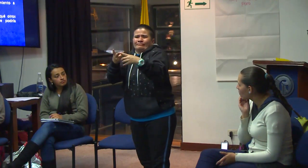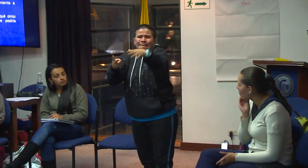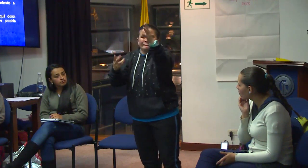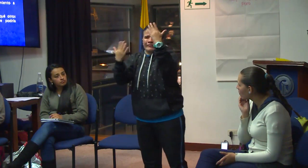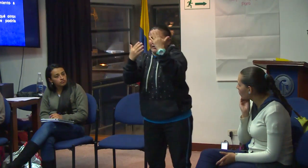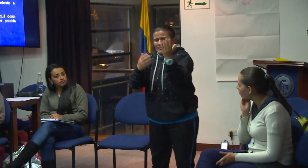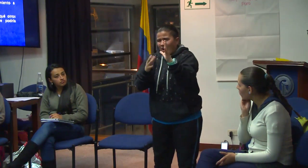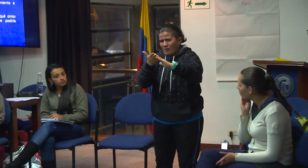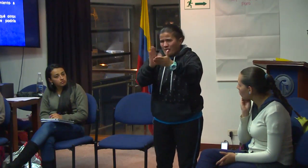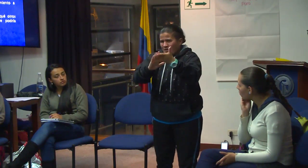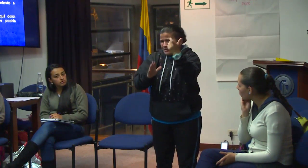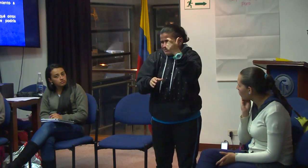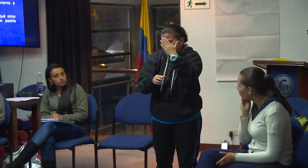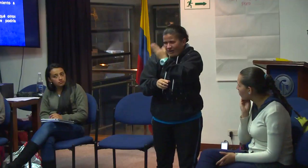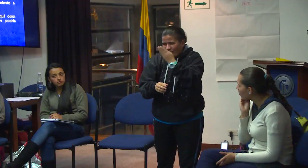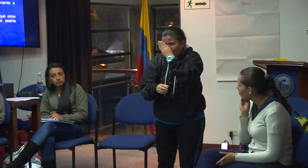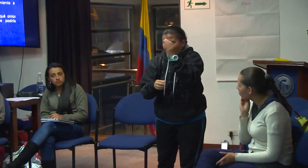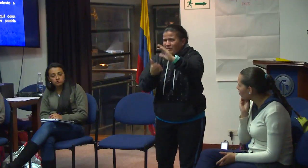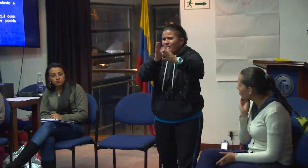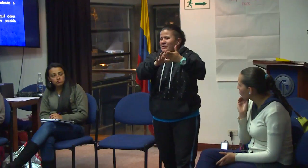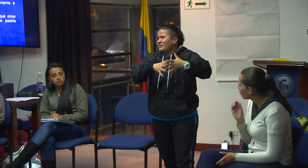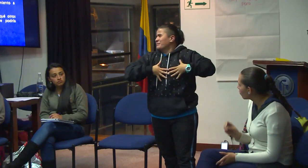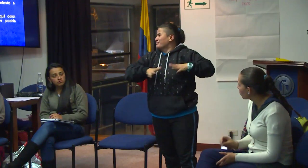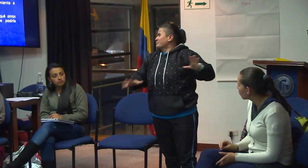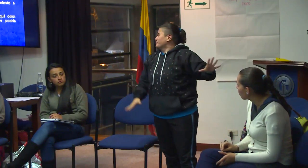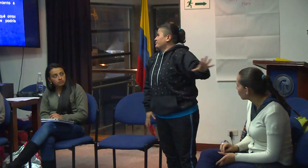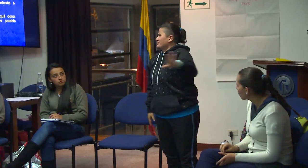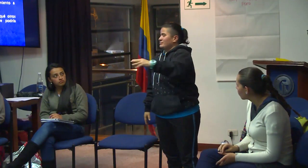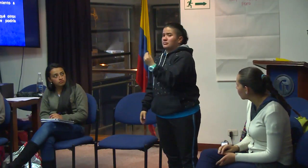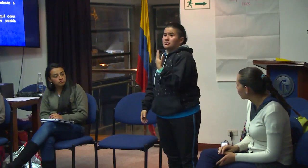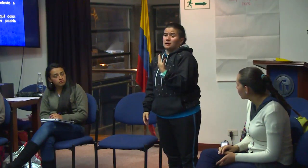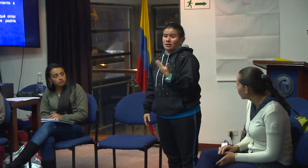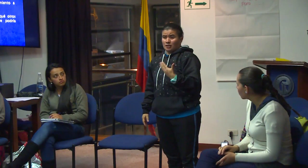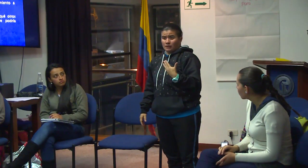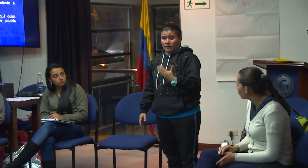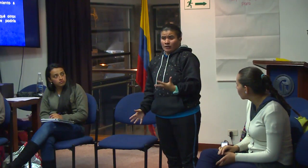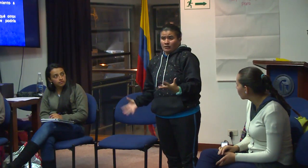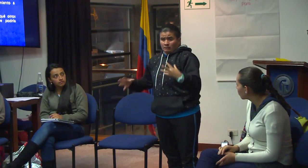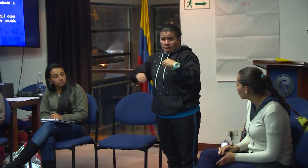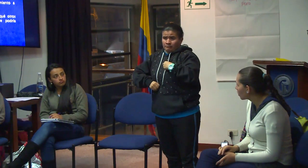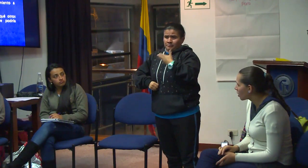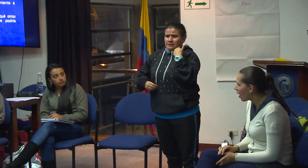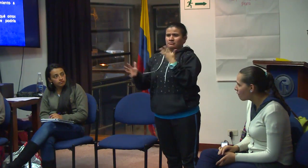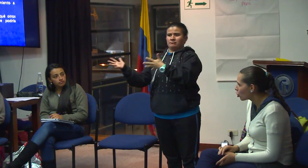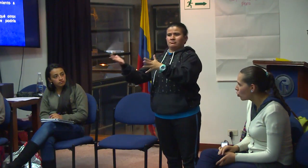muchas capacidades a nivel artístico. Hay otras comunidades que también son